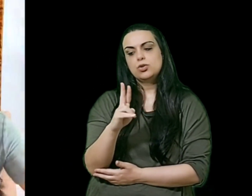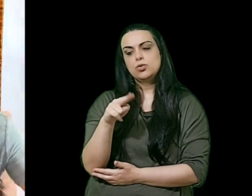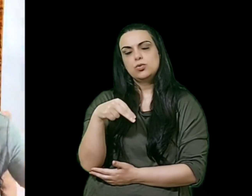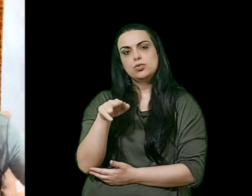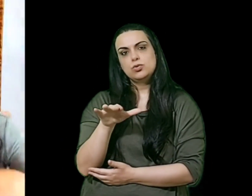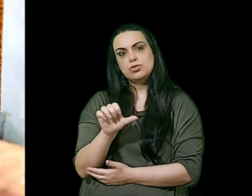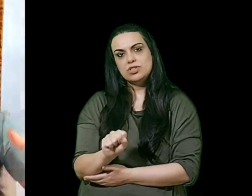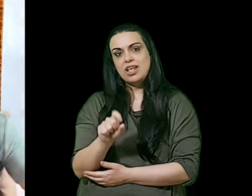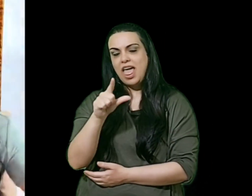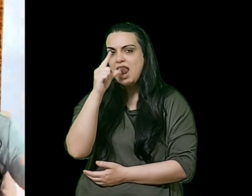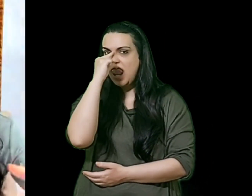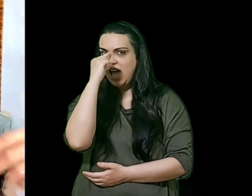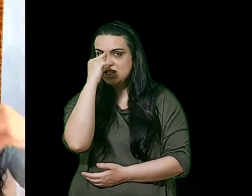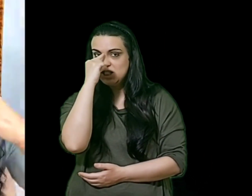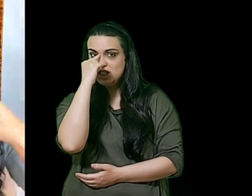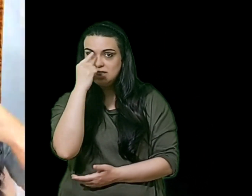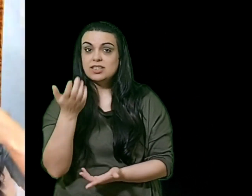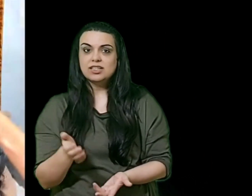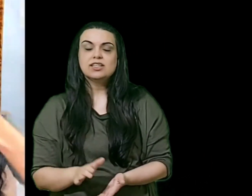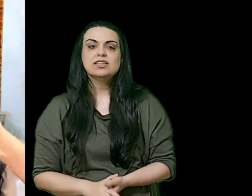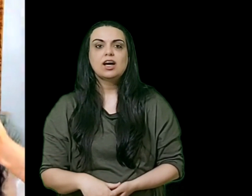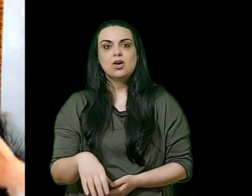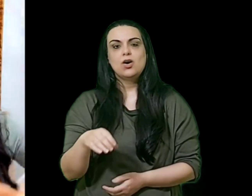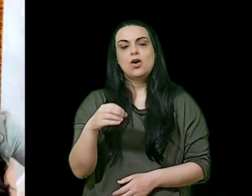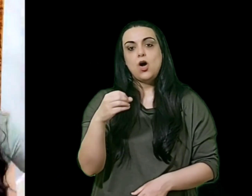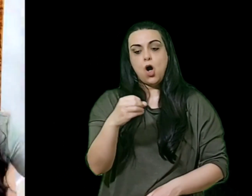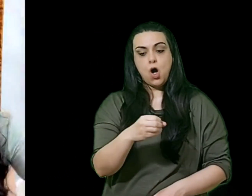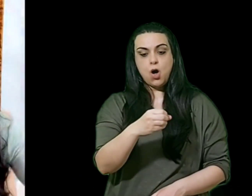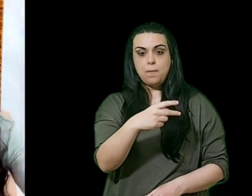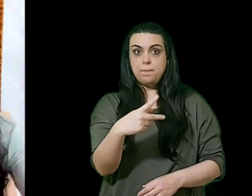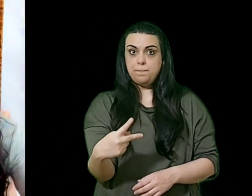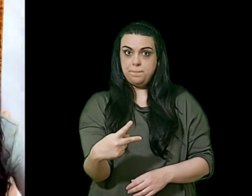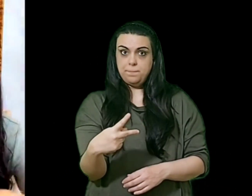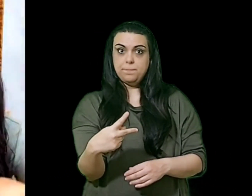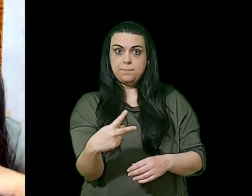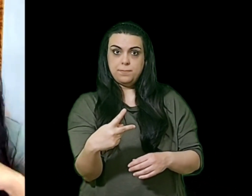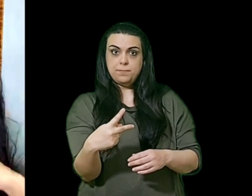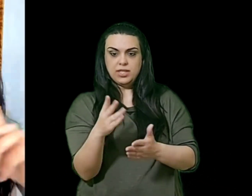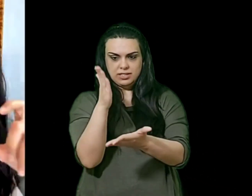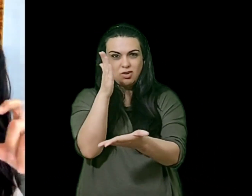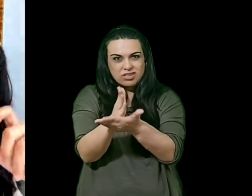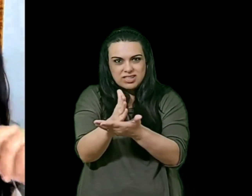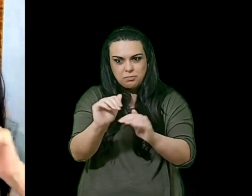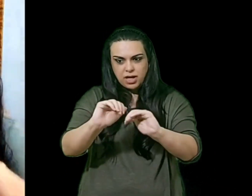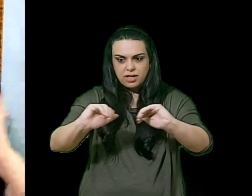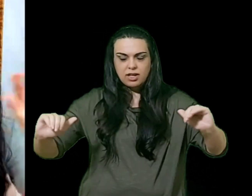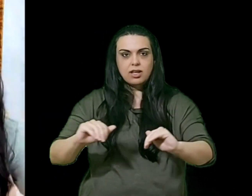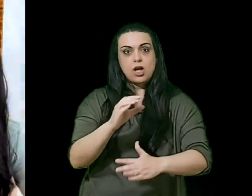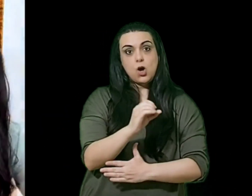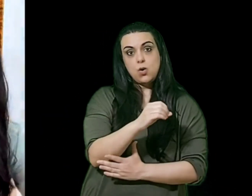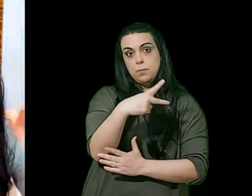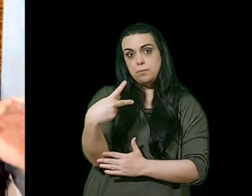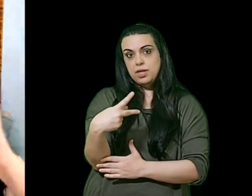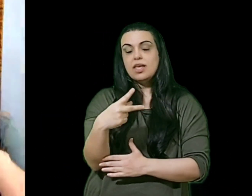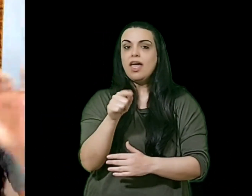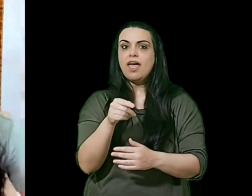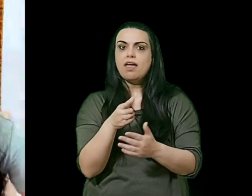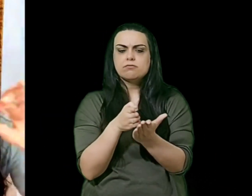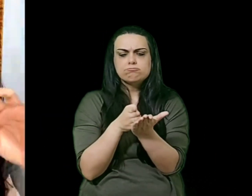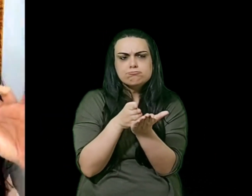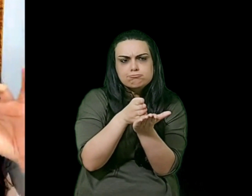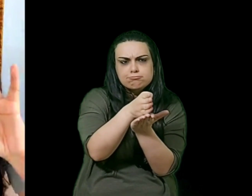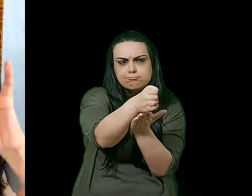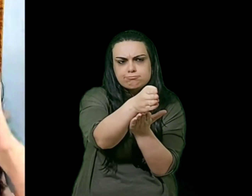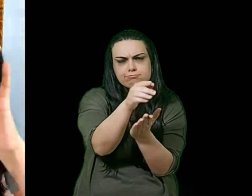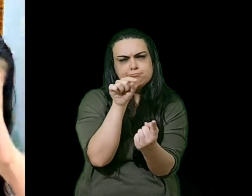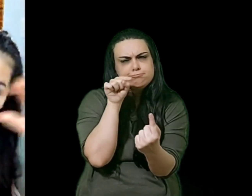direção a, falando assim a grosso modo, tá, gente? Que para todo mundo entender, ok? E portos, né, de oportunos, né?